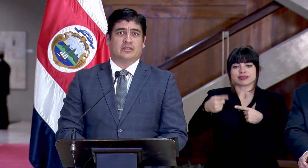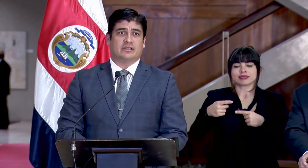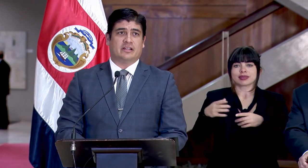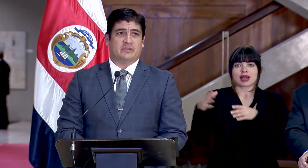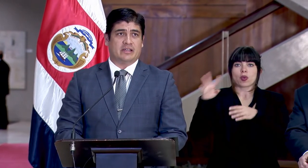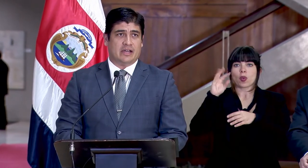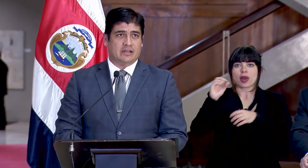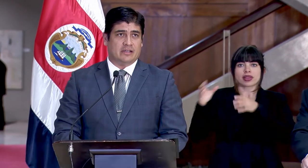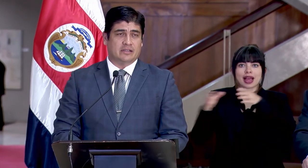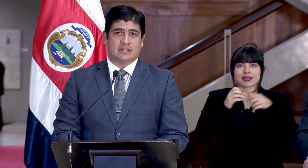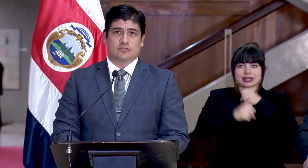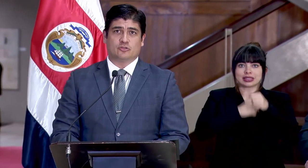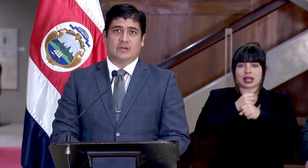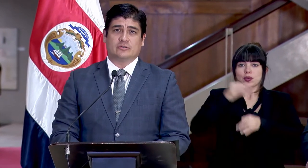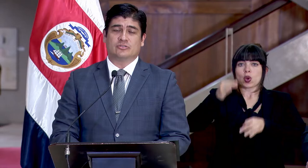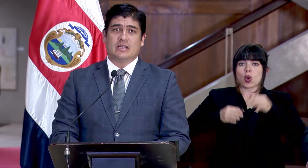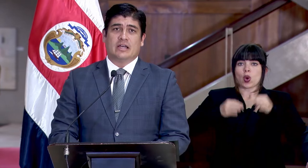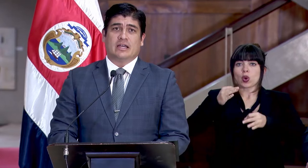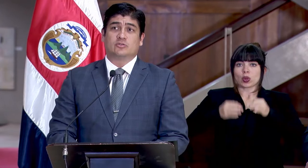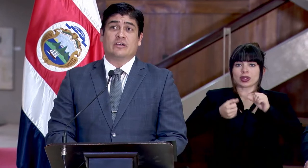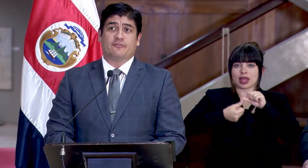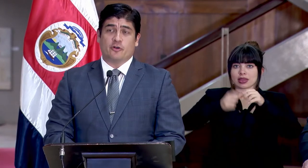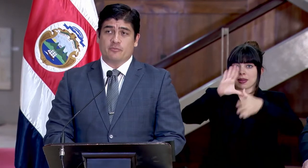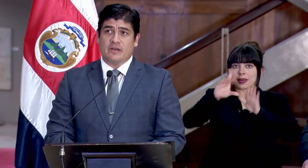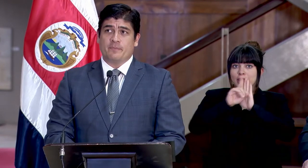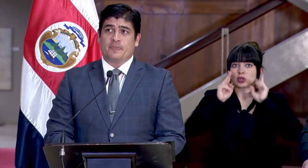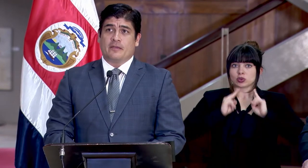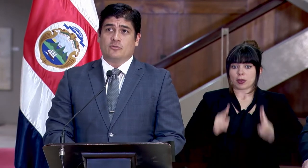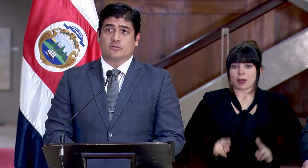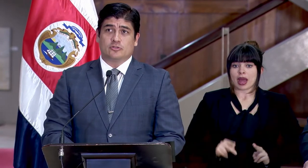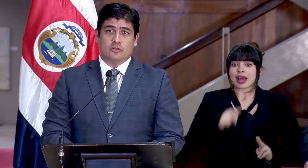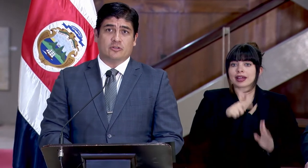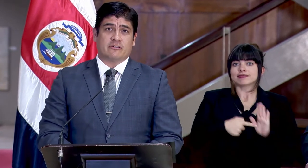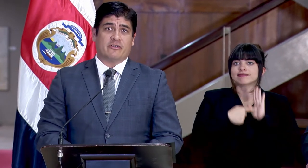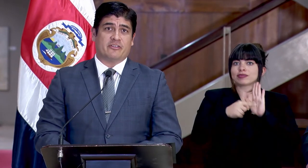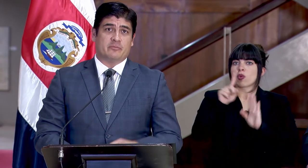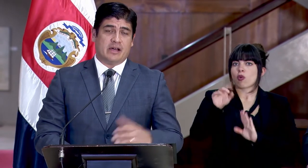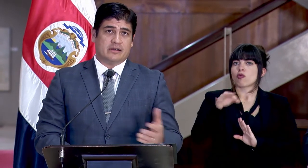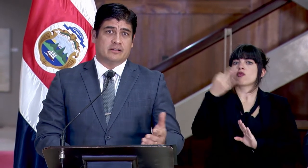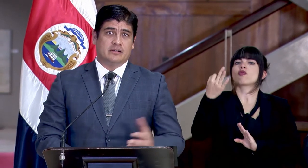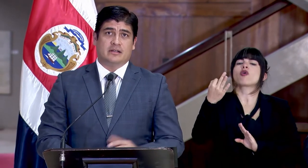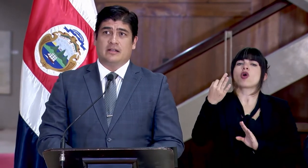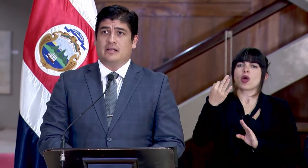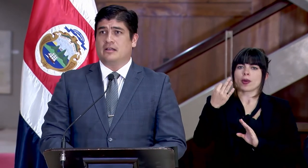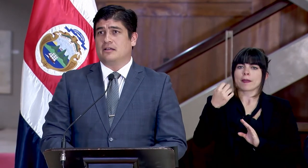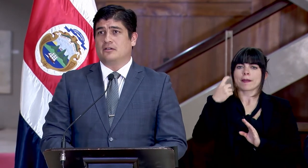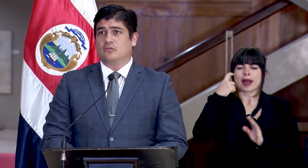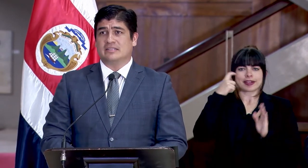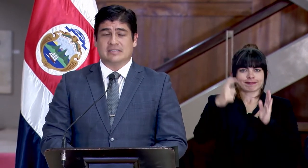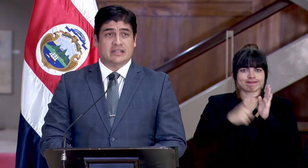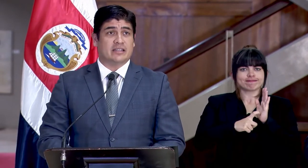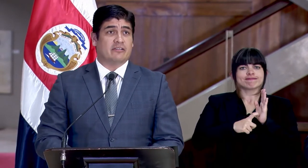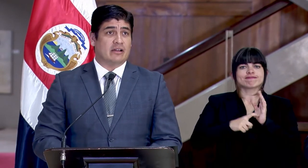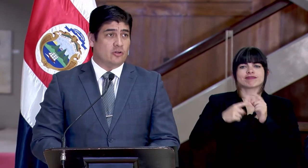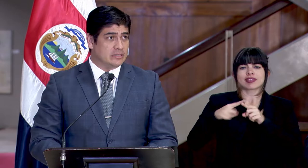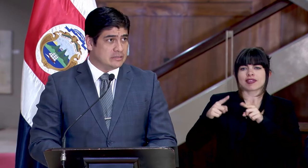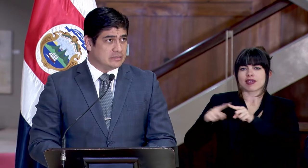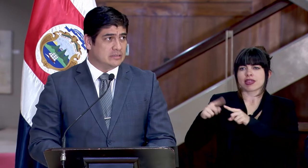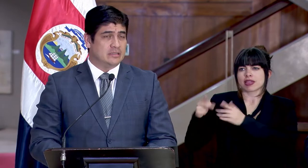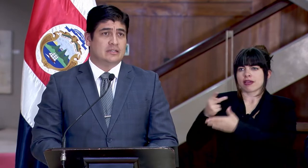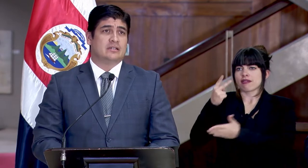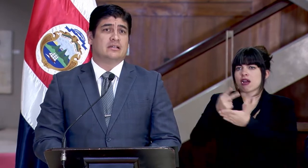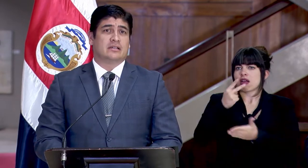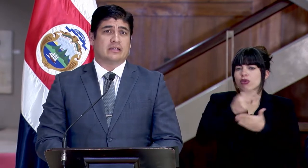de la Corte Interamericana de Derechos Humanos es una forma no solo de reafirmar una serie de